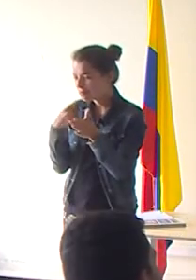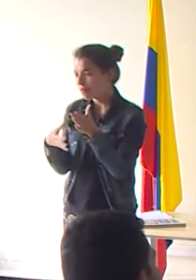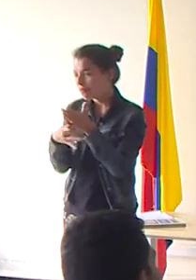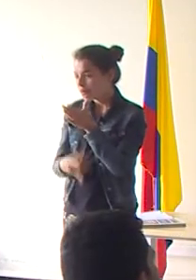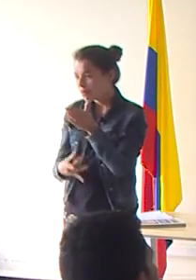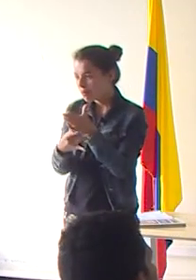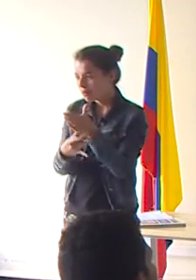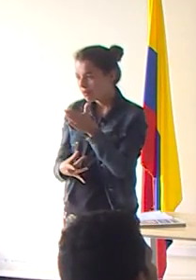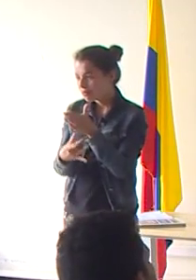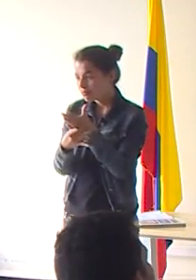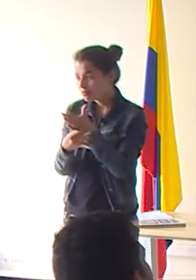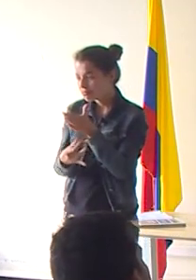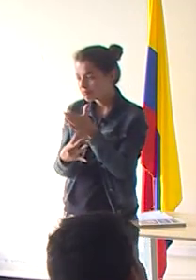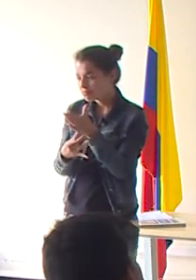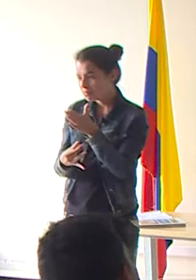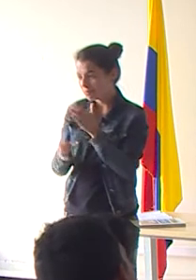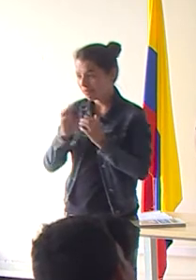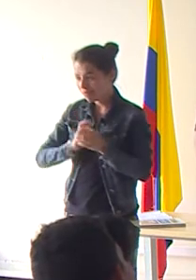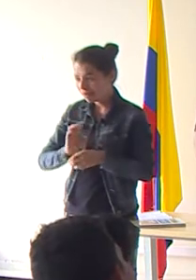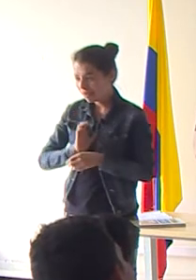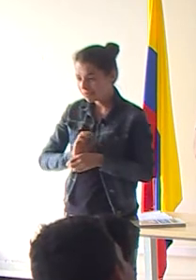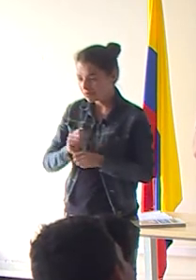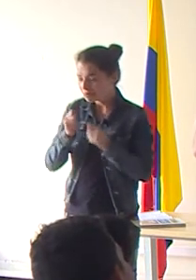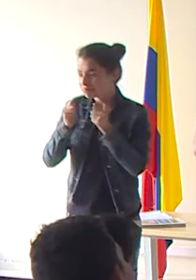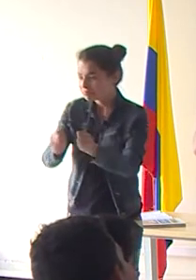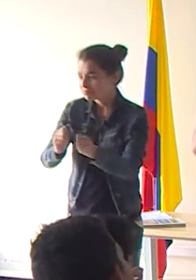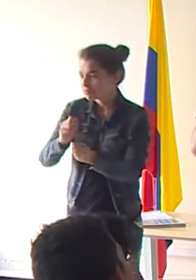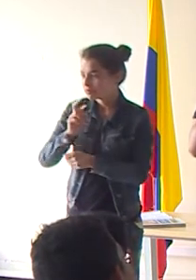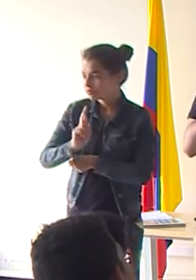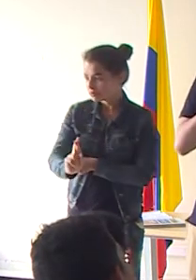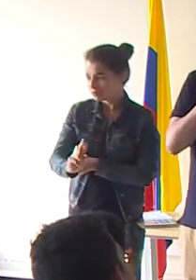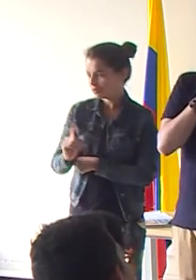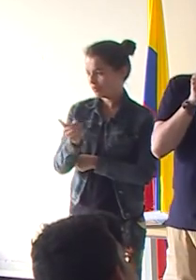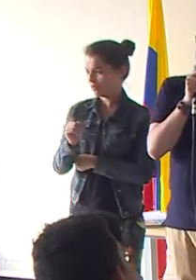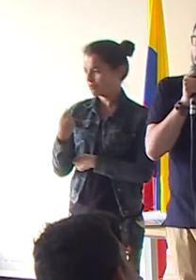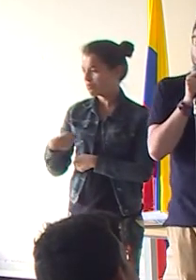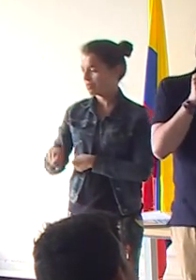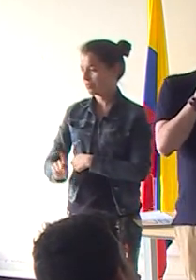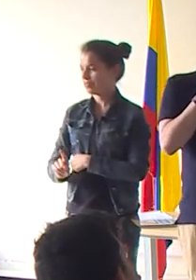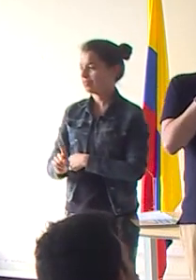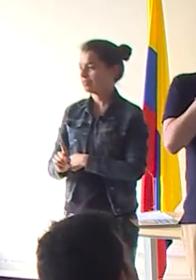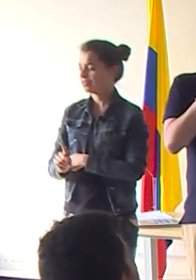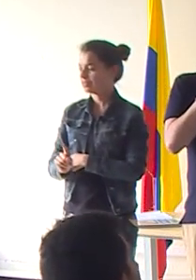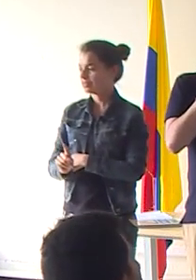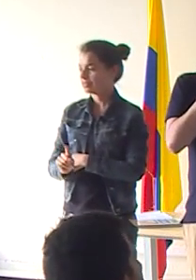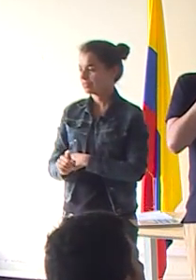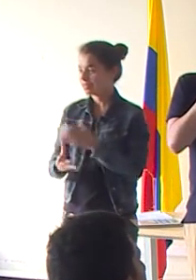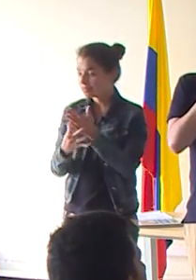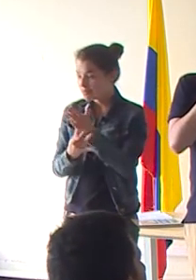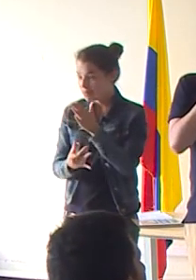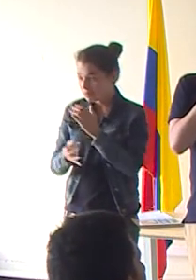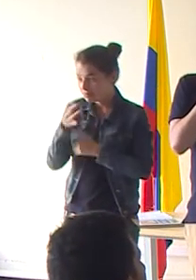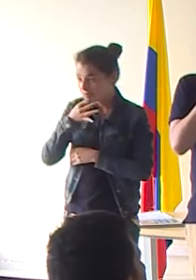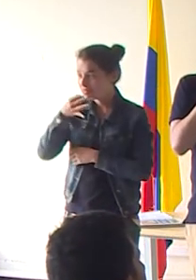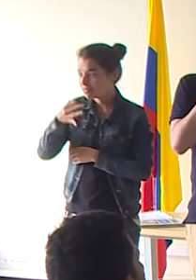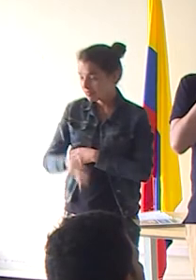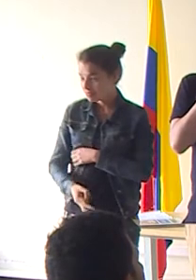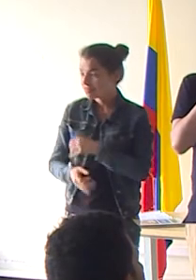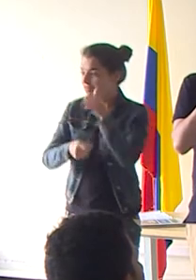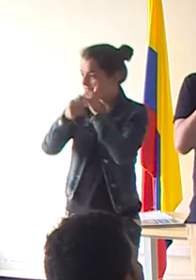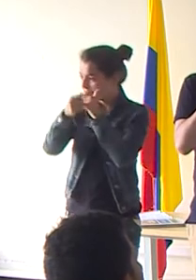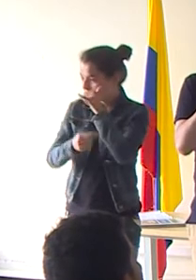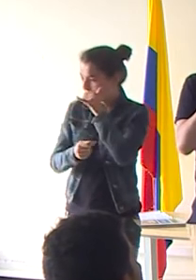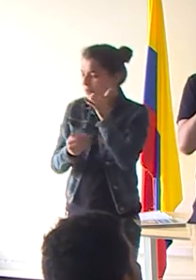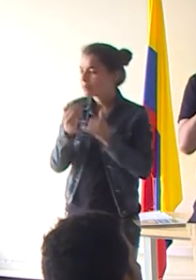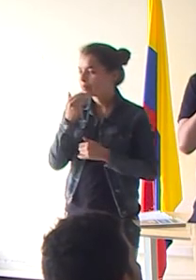cualidad no es solamente un estigma tiene que ver con índices con tasas con porcentajes la calidad de vida